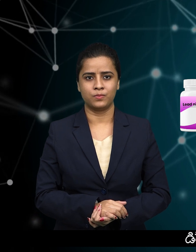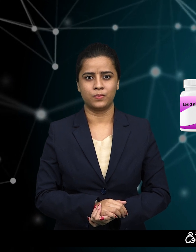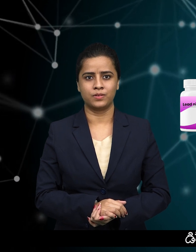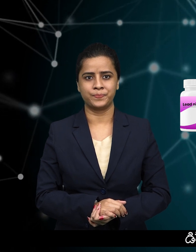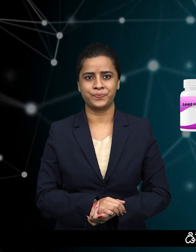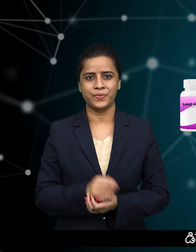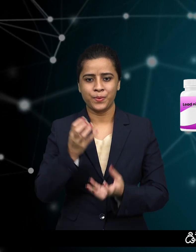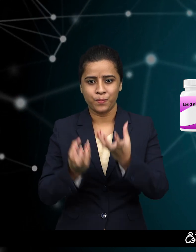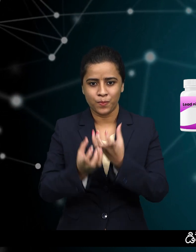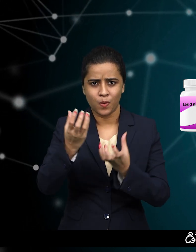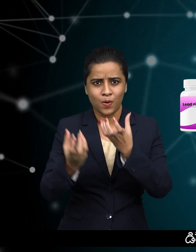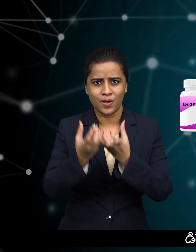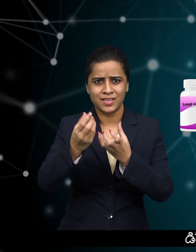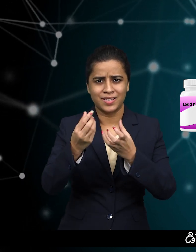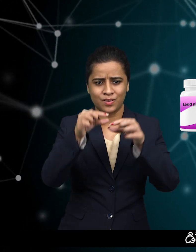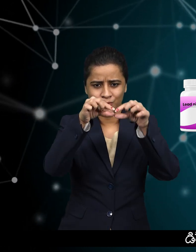డిస్టిల్డ్ వాటర్,